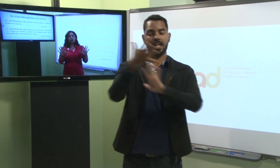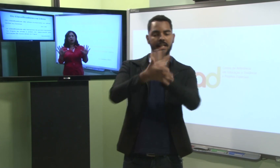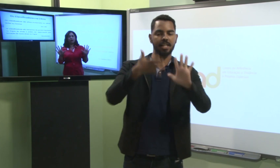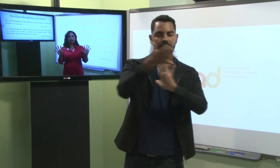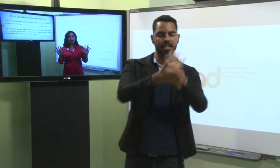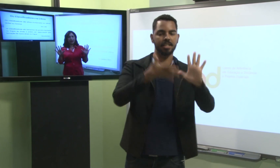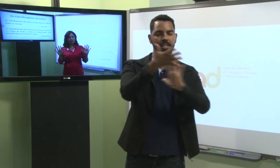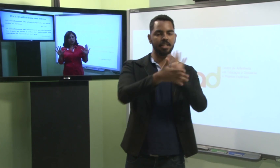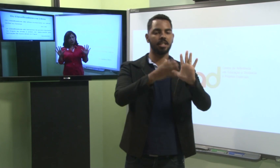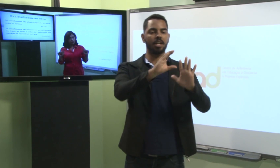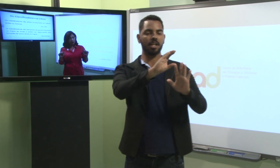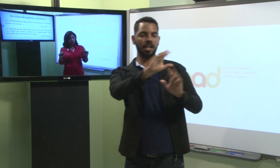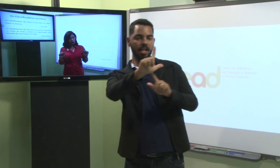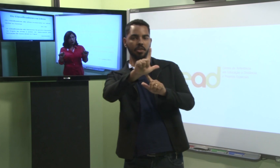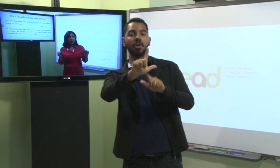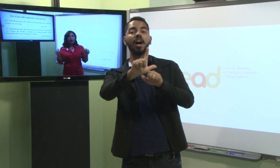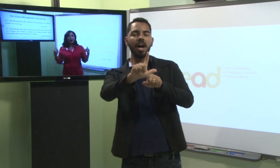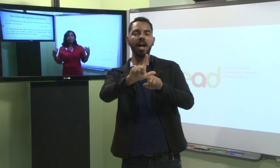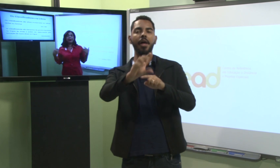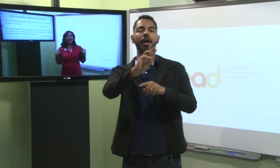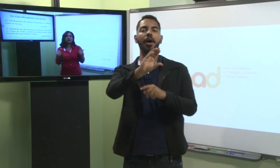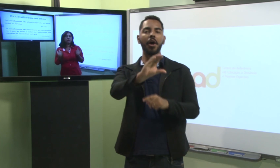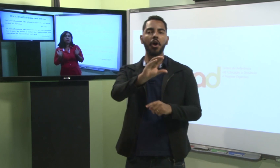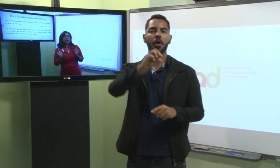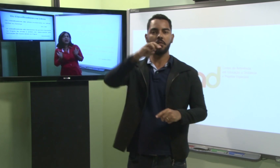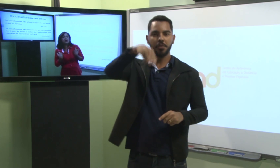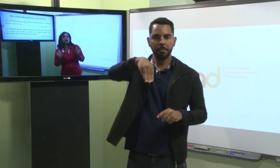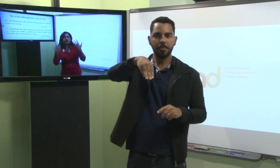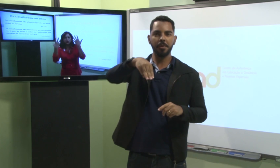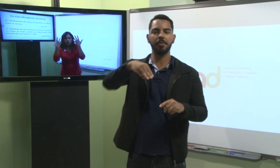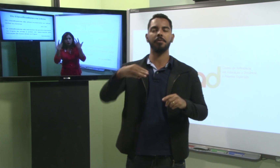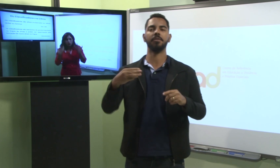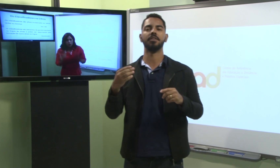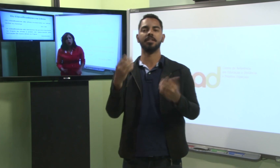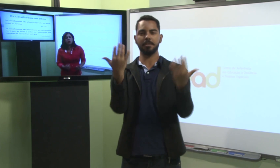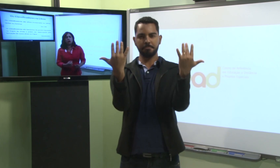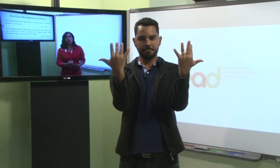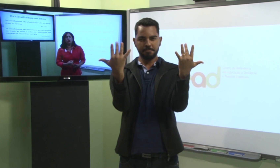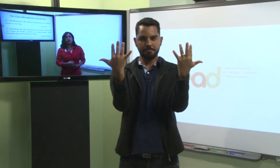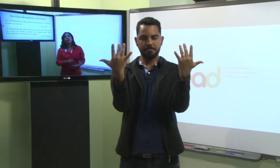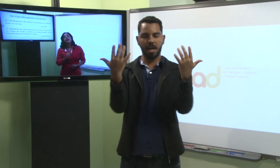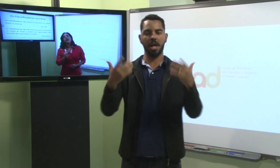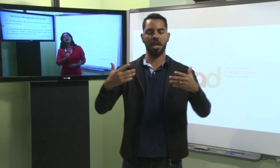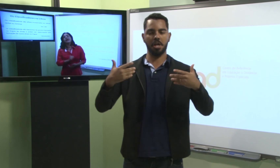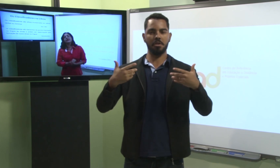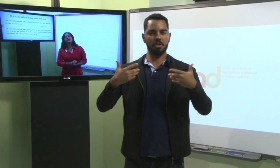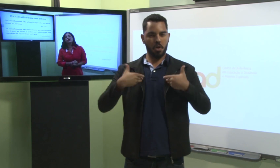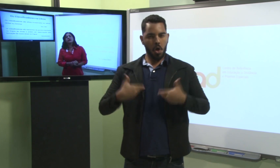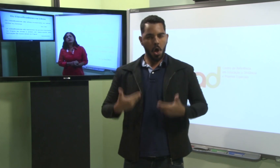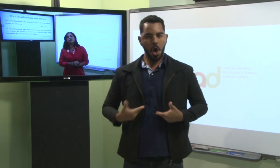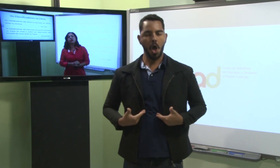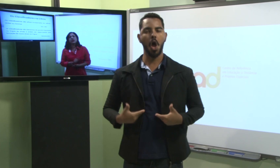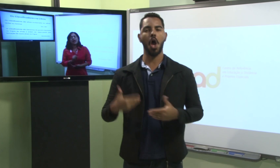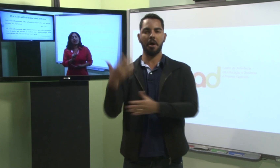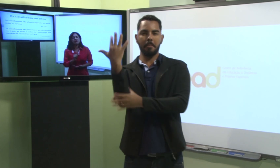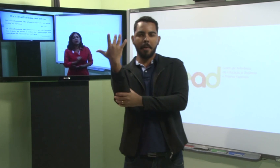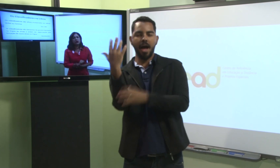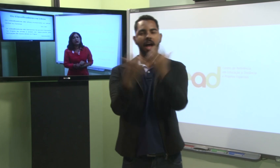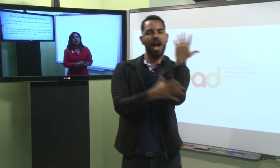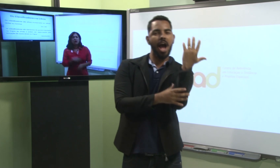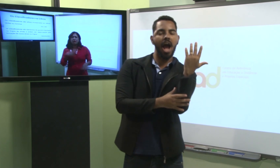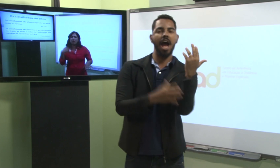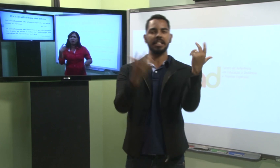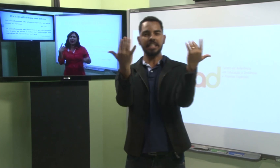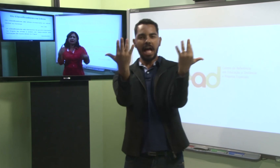por configurações de mãos, braços, dedos, todo o corpo, na intenção de transmitir